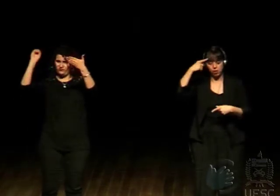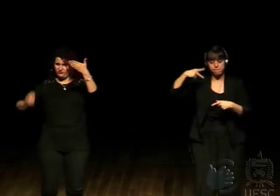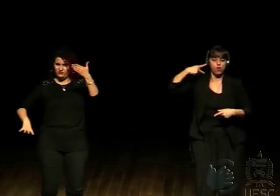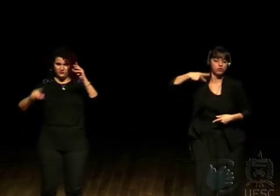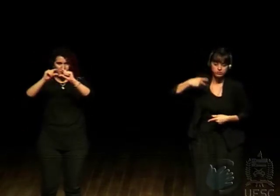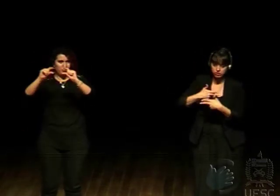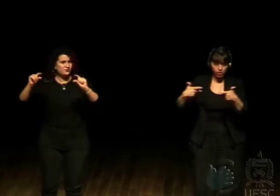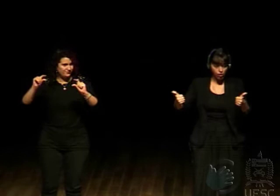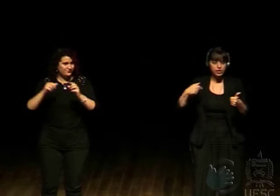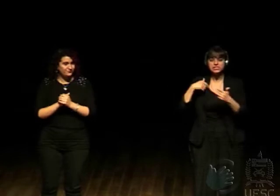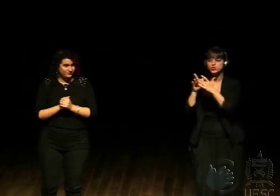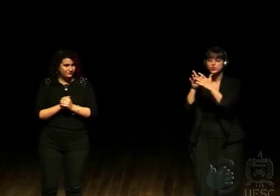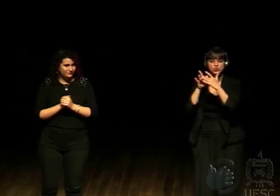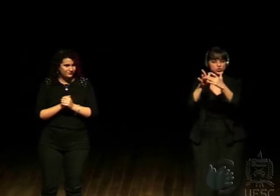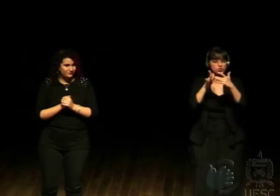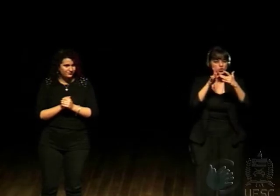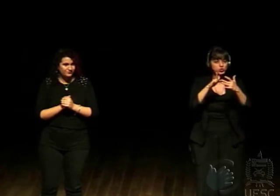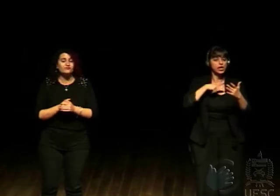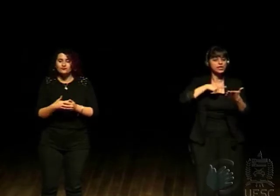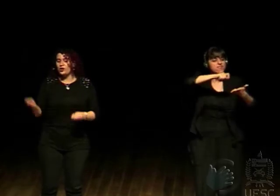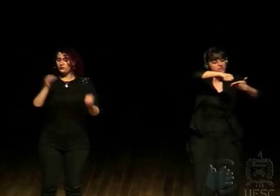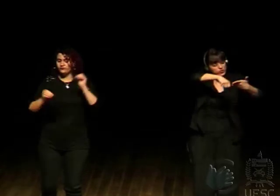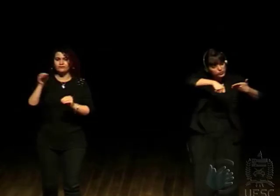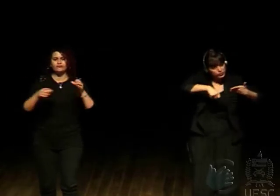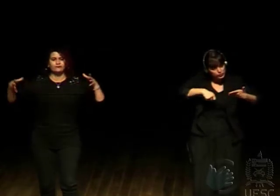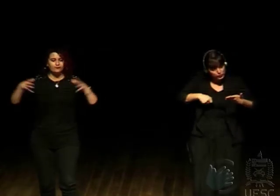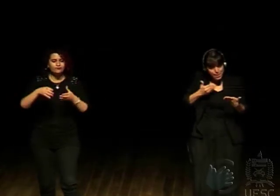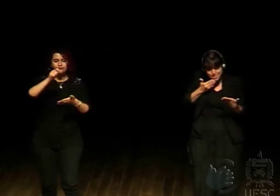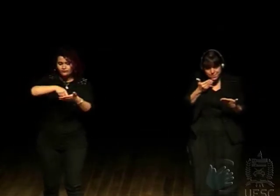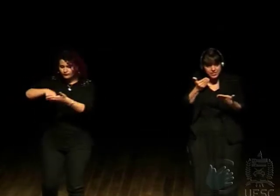Hubo una recolección de firmas a lo largo de todo el país,